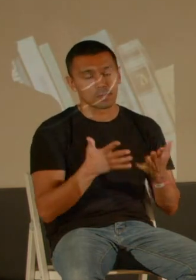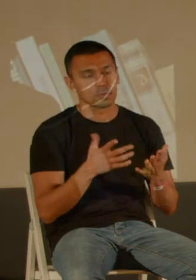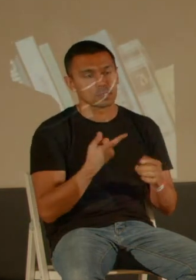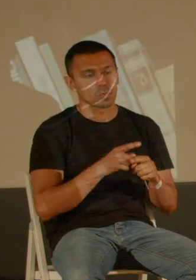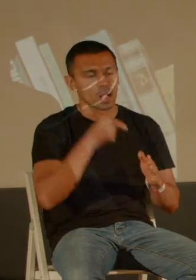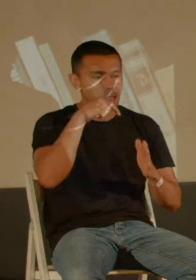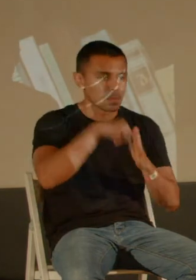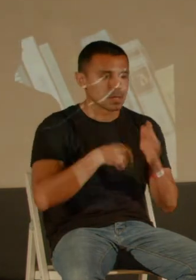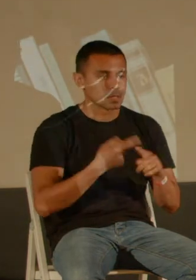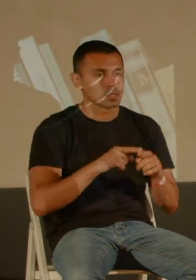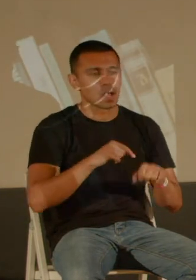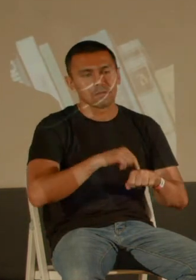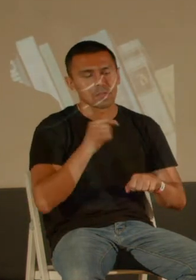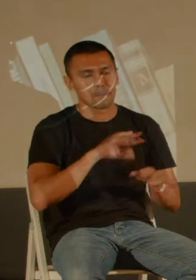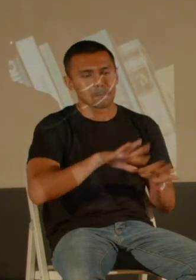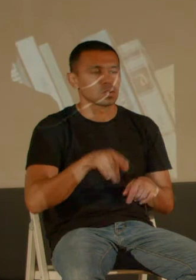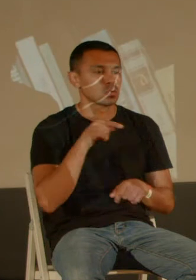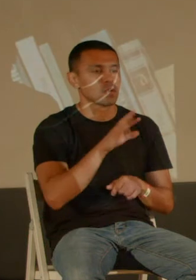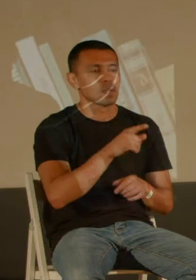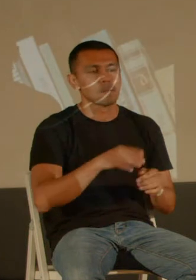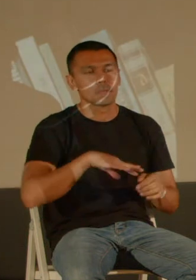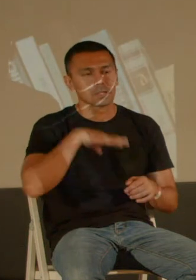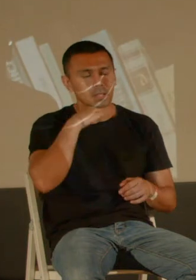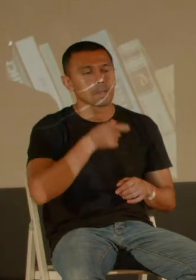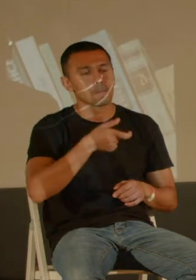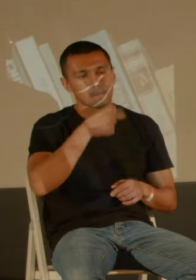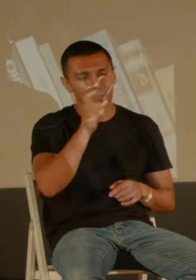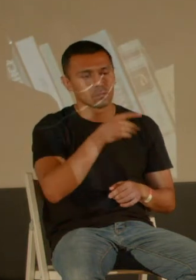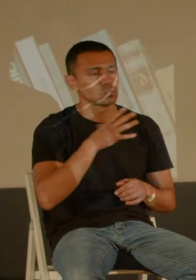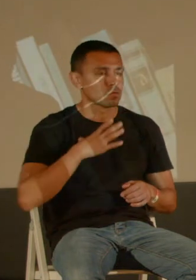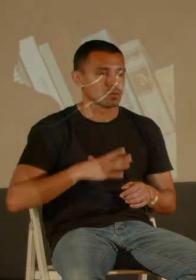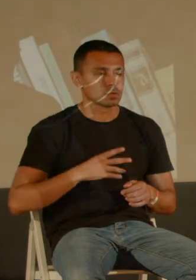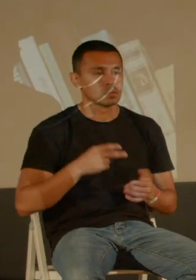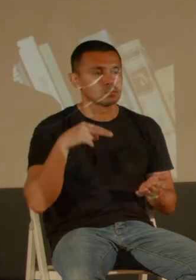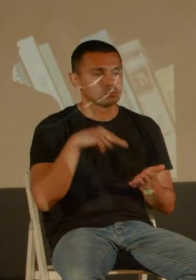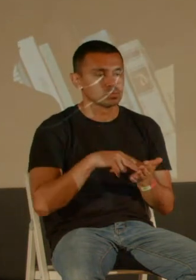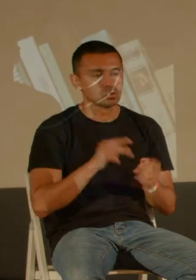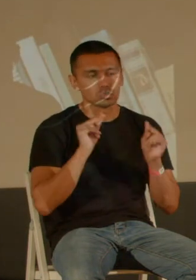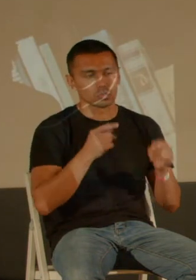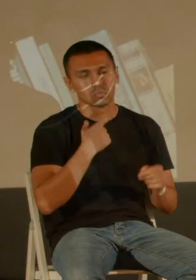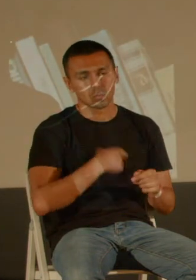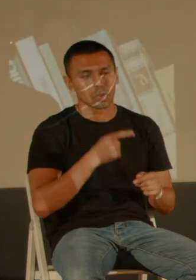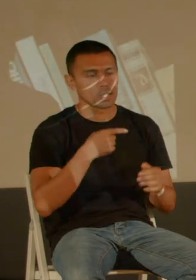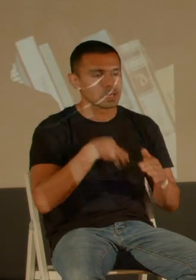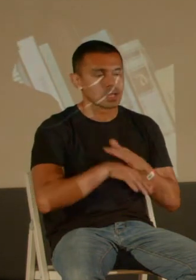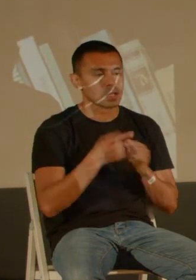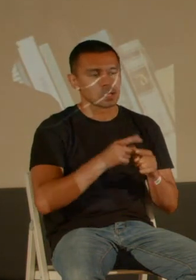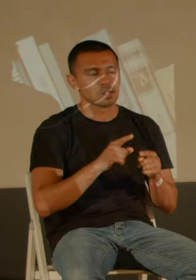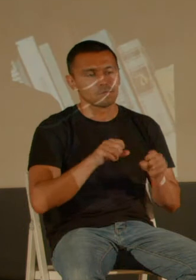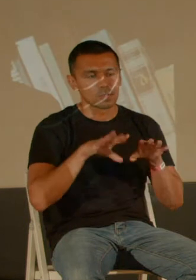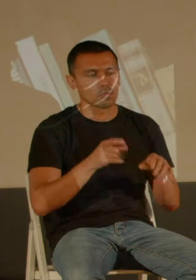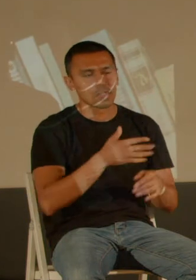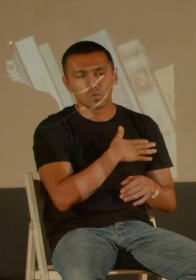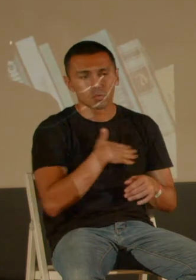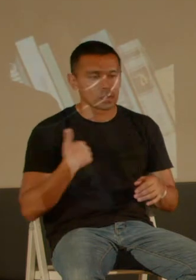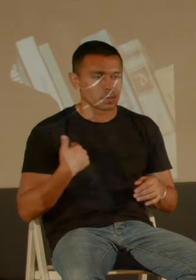була глибина і ця рефлексія. Тобто після того, як вона перестала пити, їй довелося стати чесною з собою і йти на ті глибини, на які вона якраз не